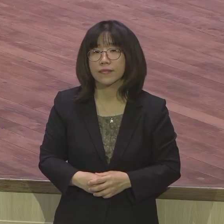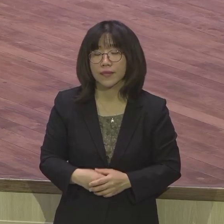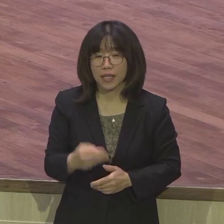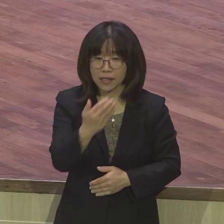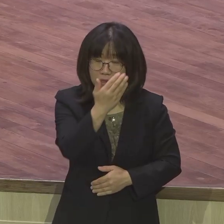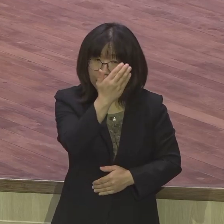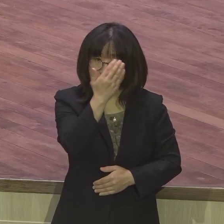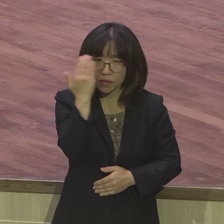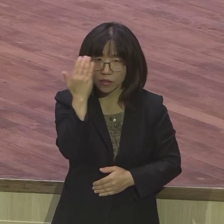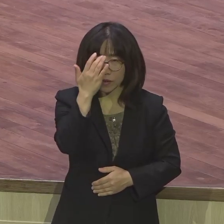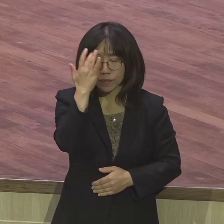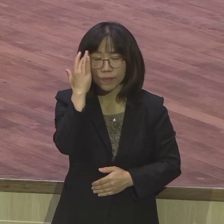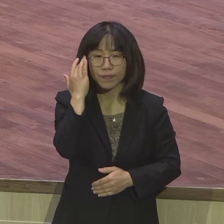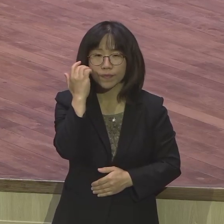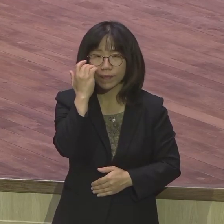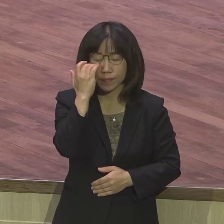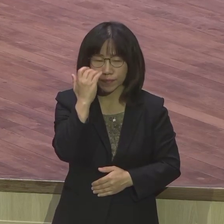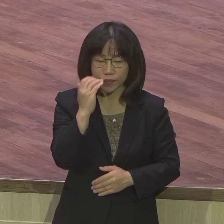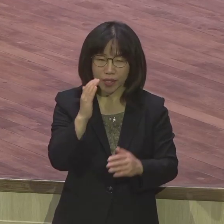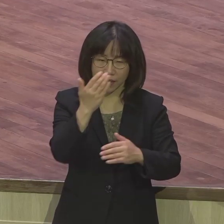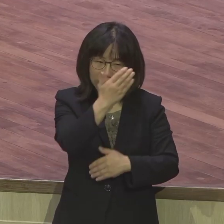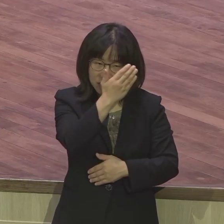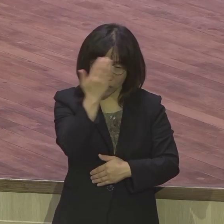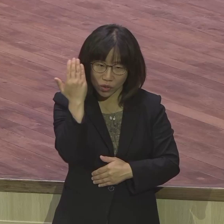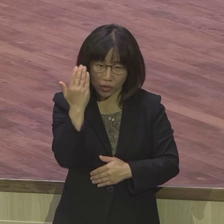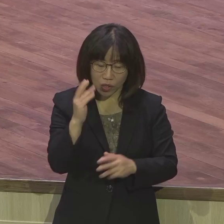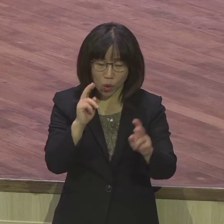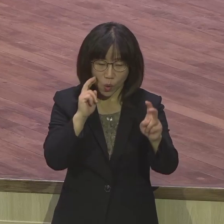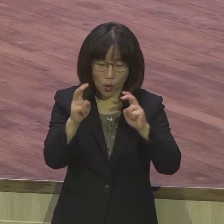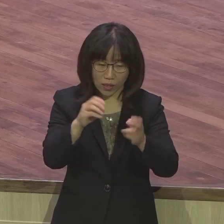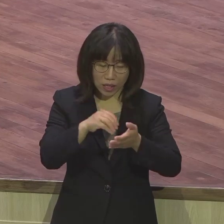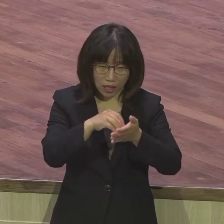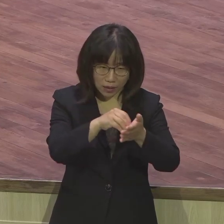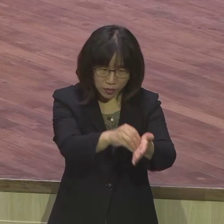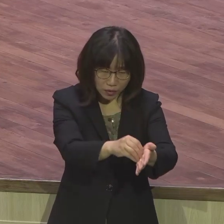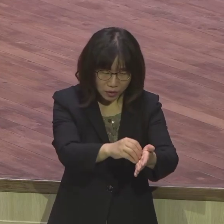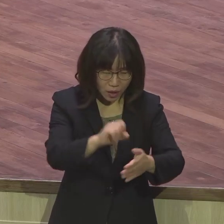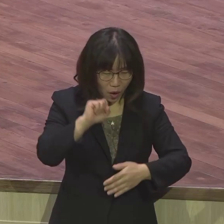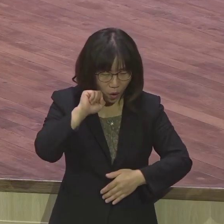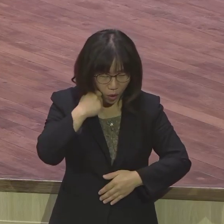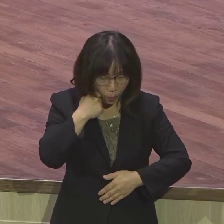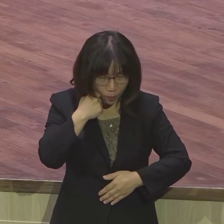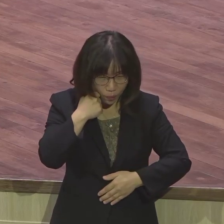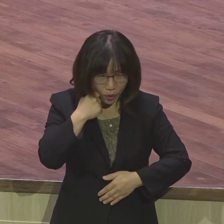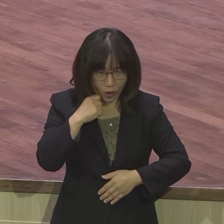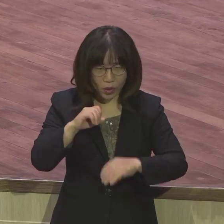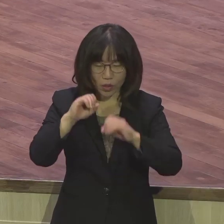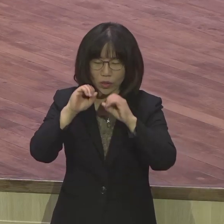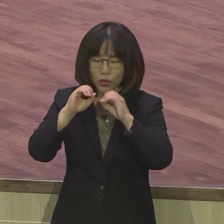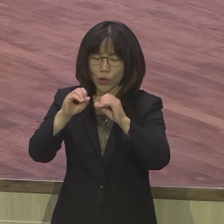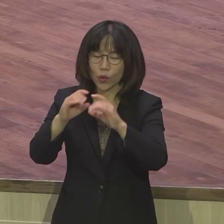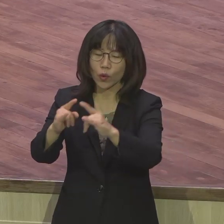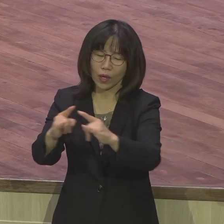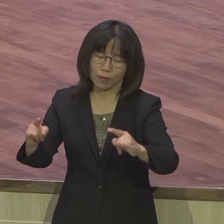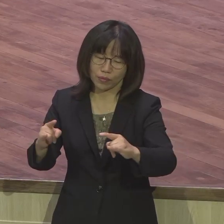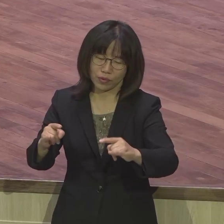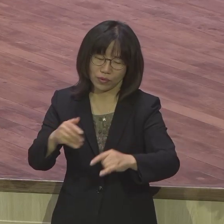청년들 실업 취직하기 힘들다. 물론 취직해서 힘들어서 가는 건 아니지만 청년들 취직하기